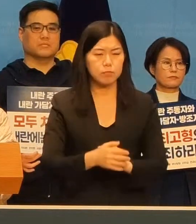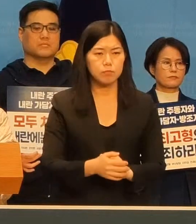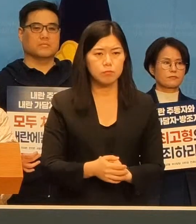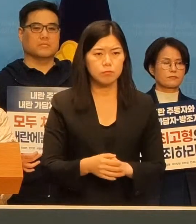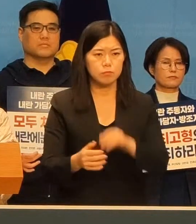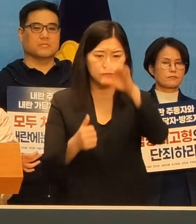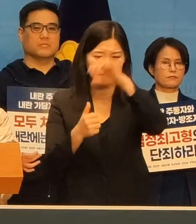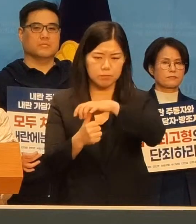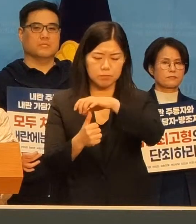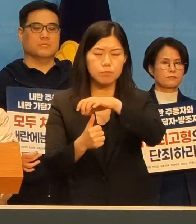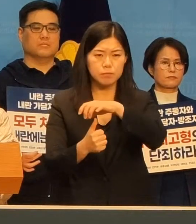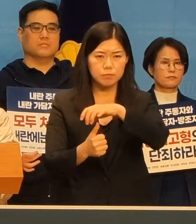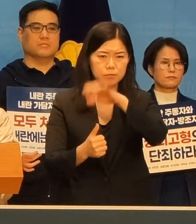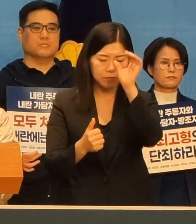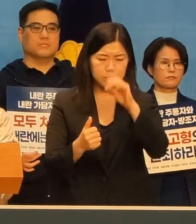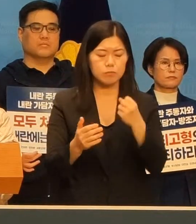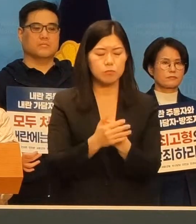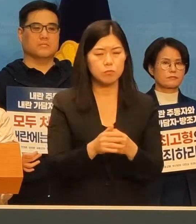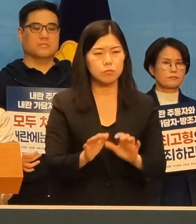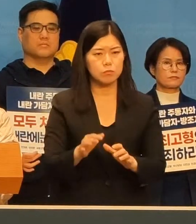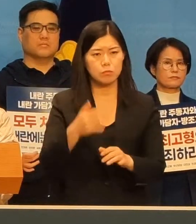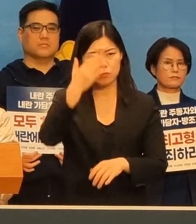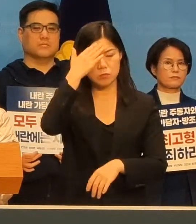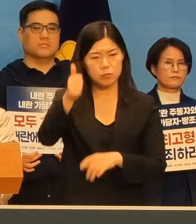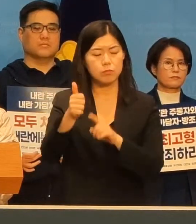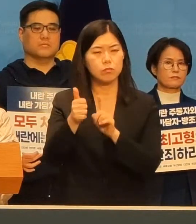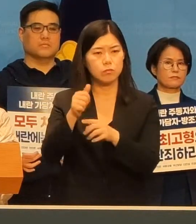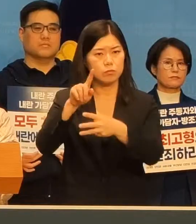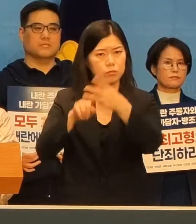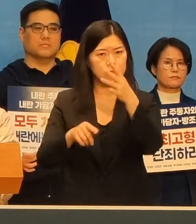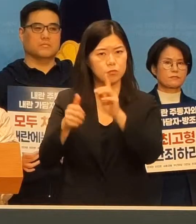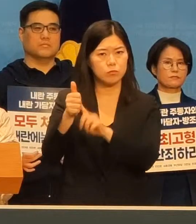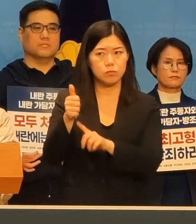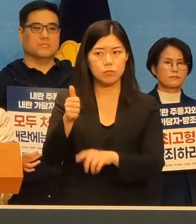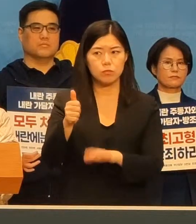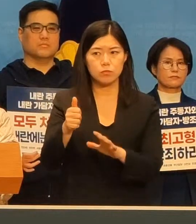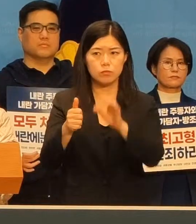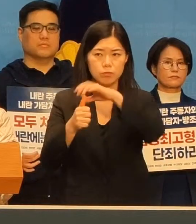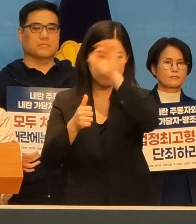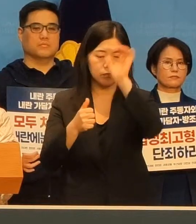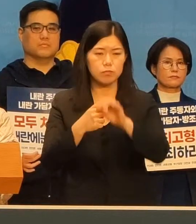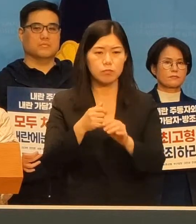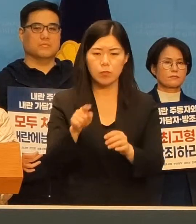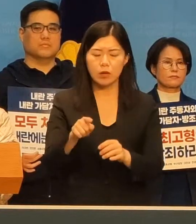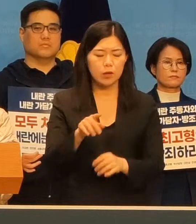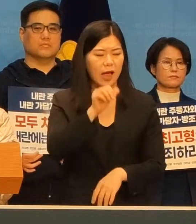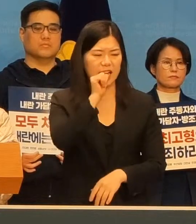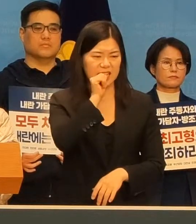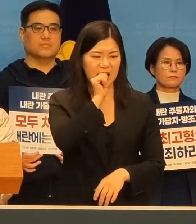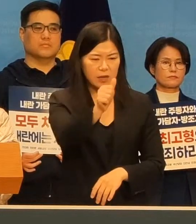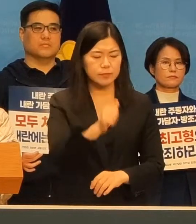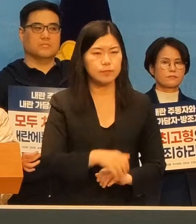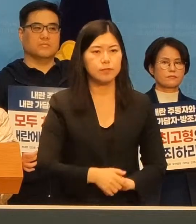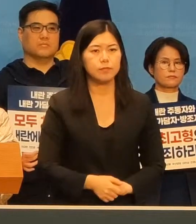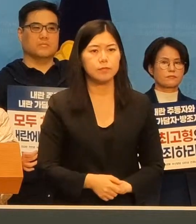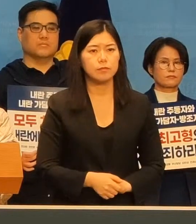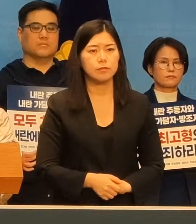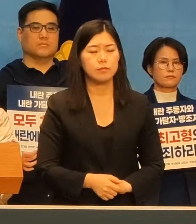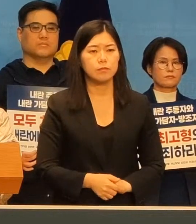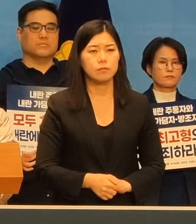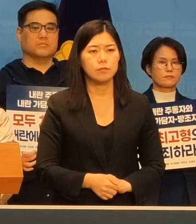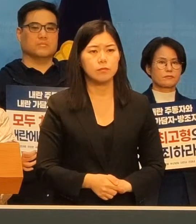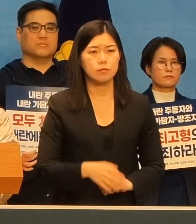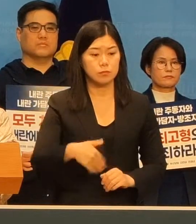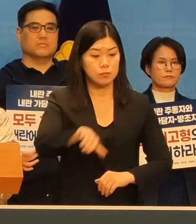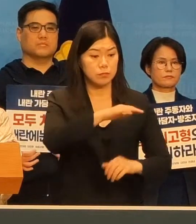구속기간 만료 명분으로 내란 우두머리 혐의자 윤석열을 석방하는 일은 절대 꿈도 꾸지 마십시오.